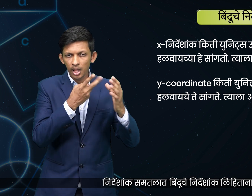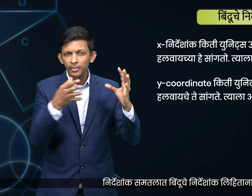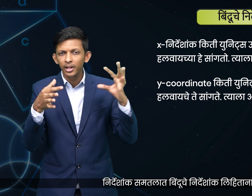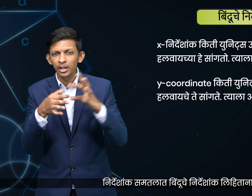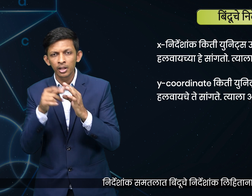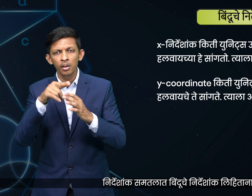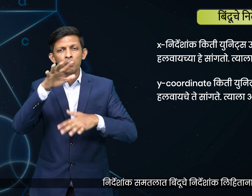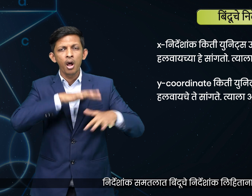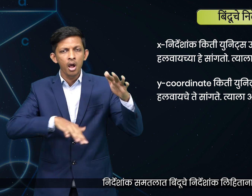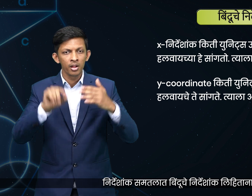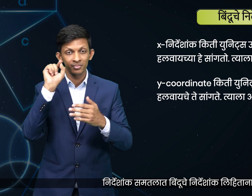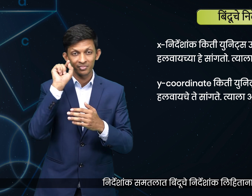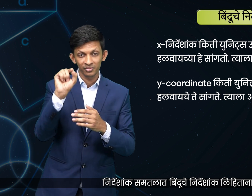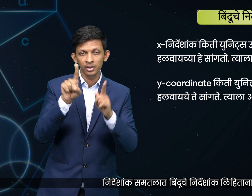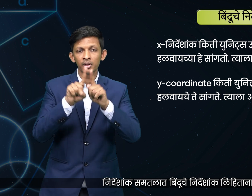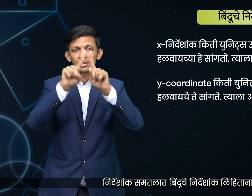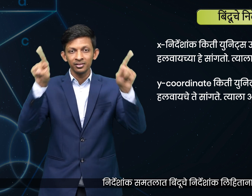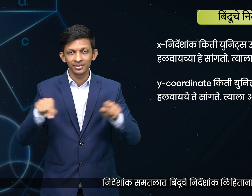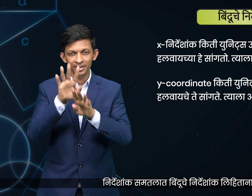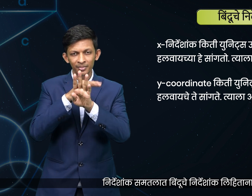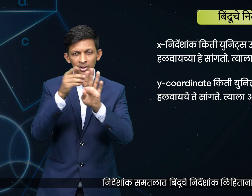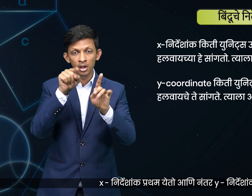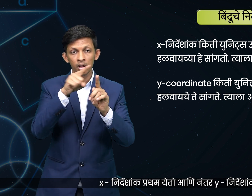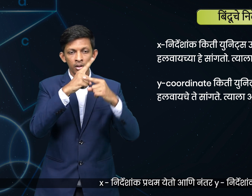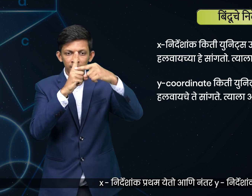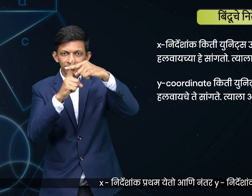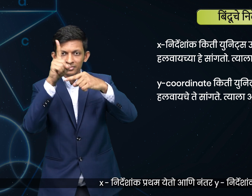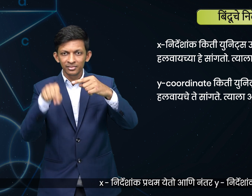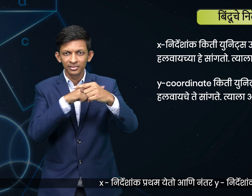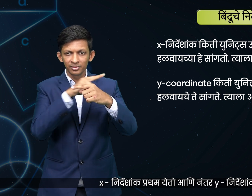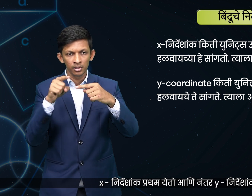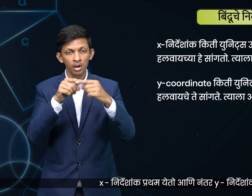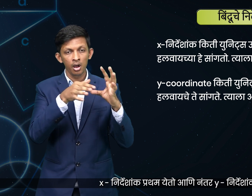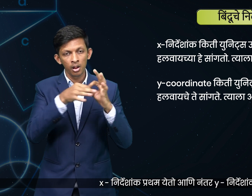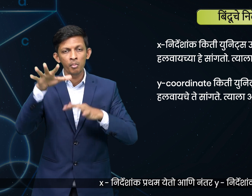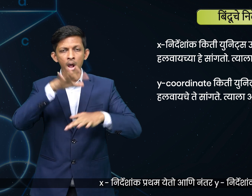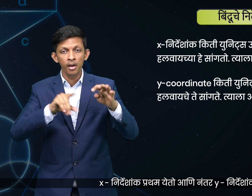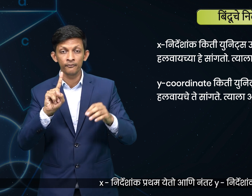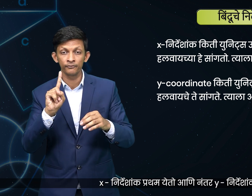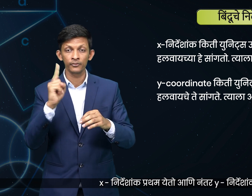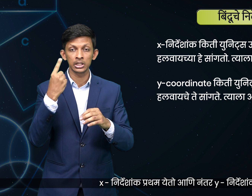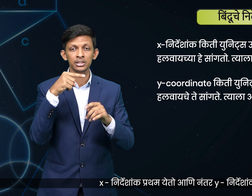निर्देशांक समतलात बिंदूंचे निर्देशांक लिहिताना एक्स निर्देशांक प्रथम येतो आणि नंतर वाय